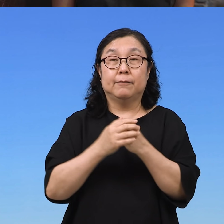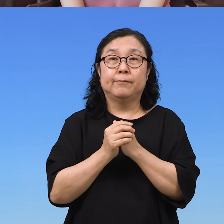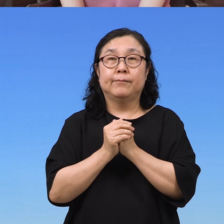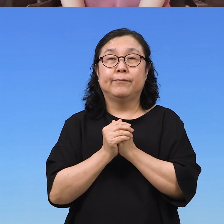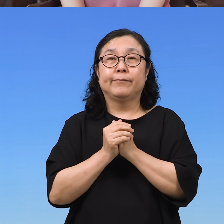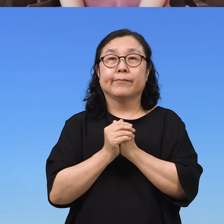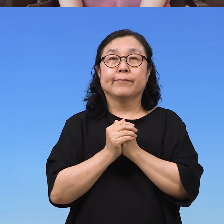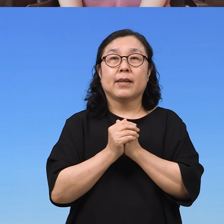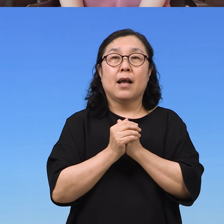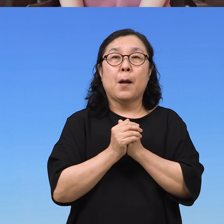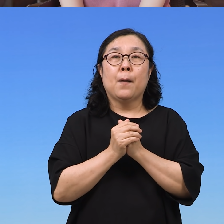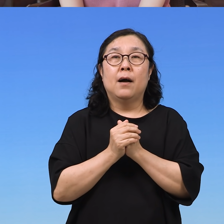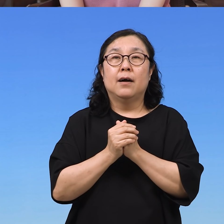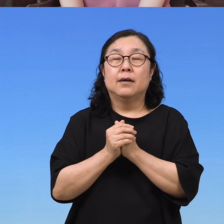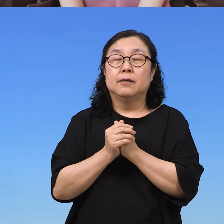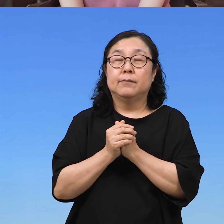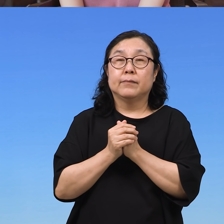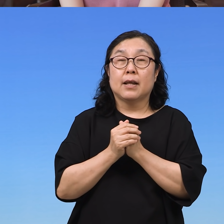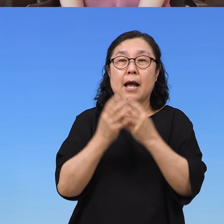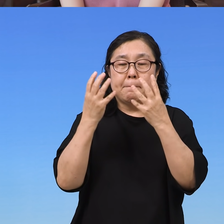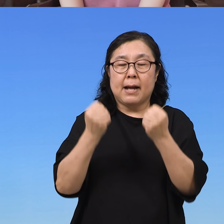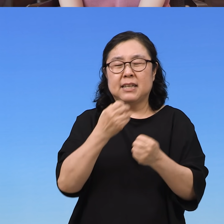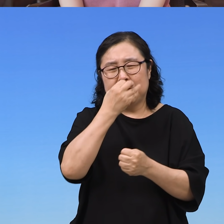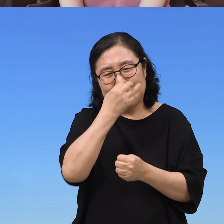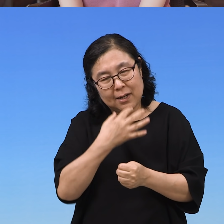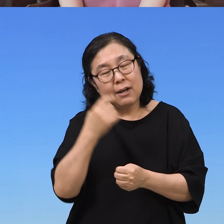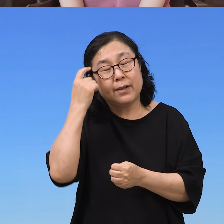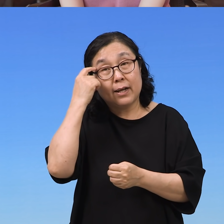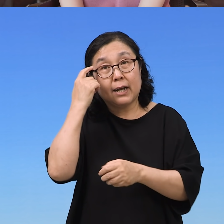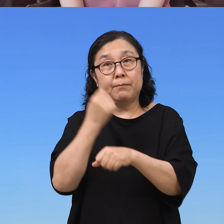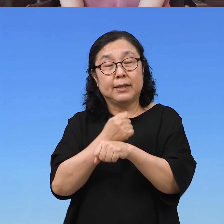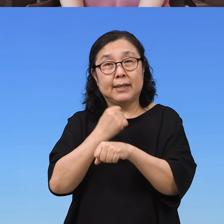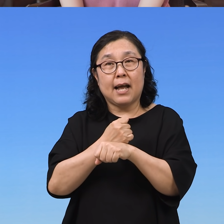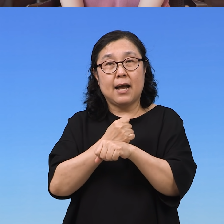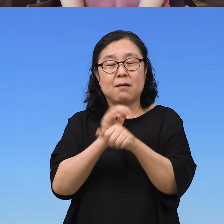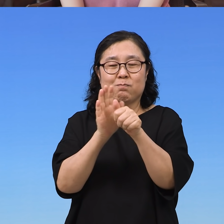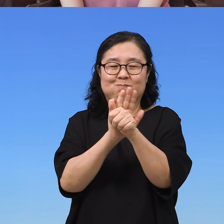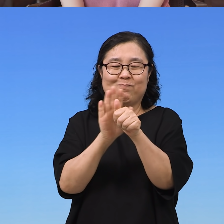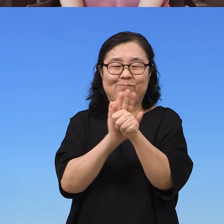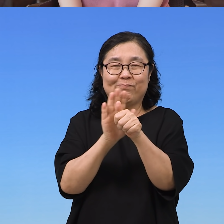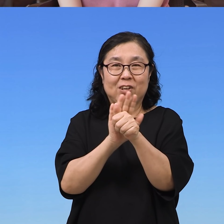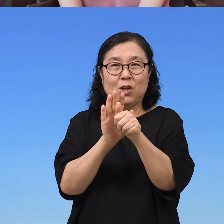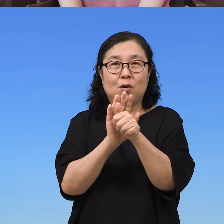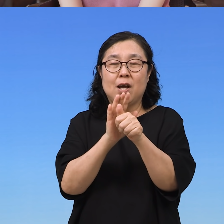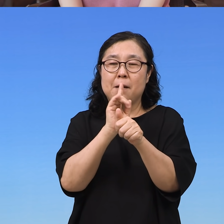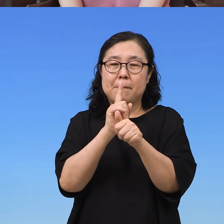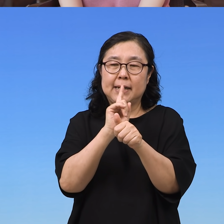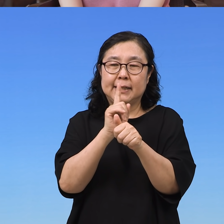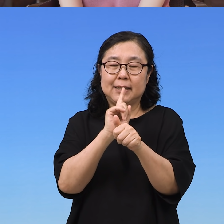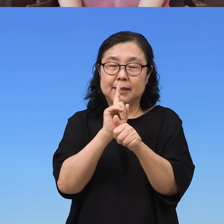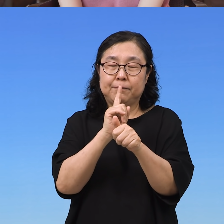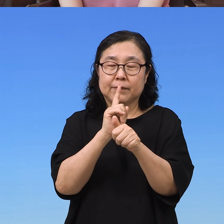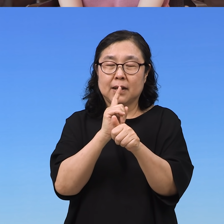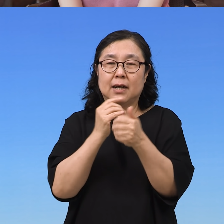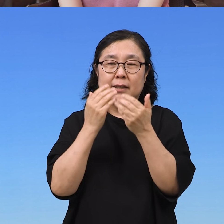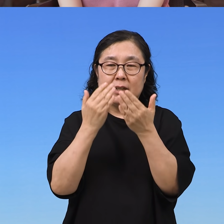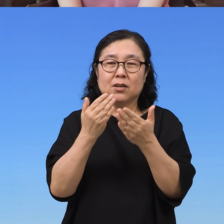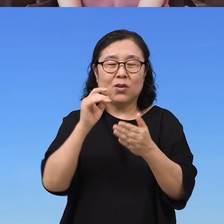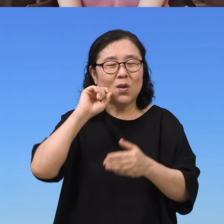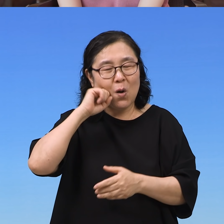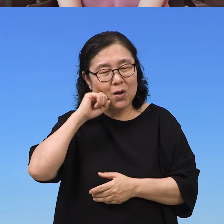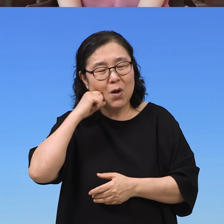고마워요. 솔직히 많이 힘드실 거라고 생각됩니다. 뭐라고 위로의